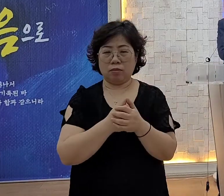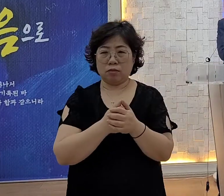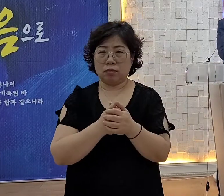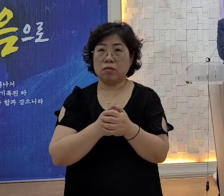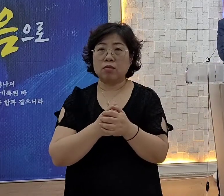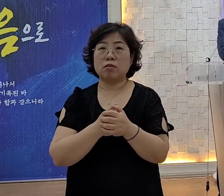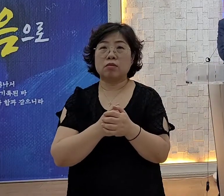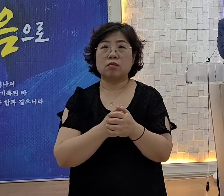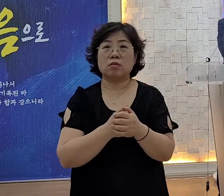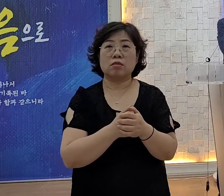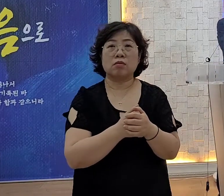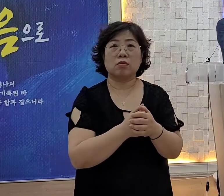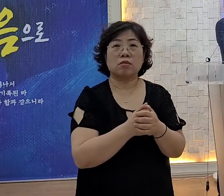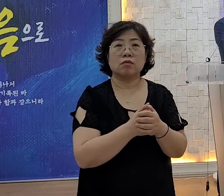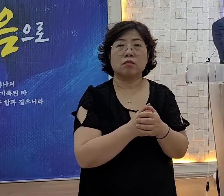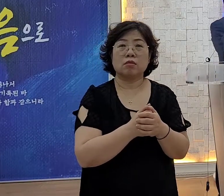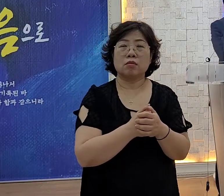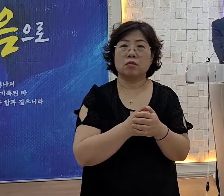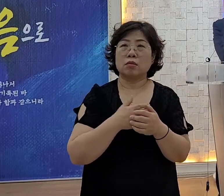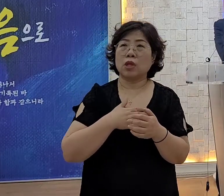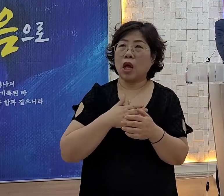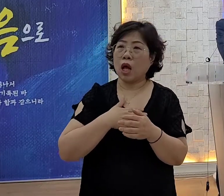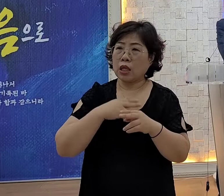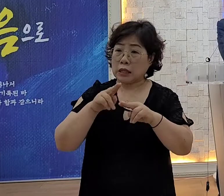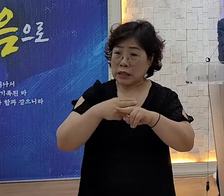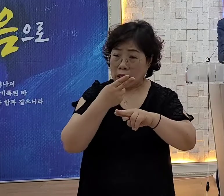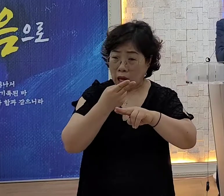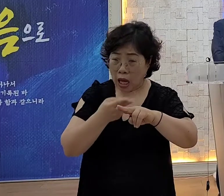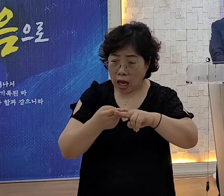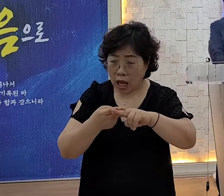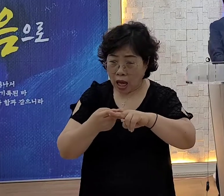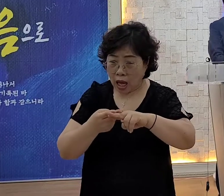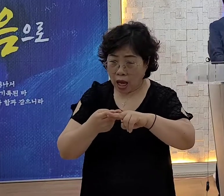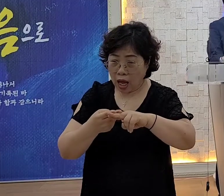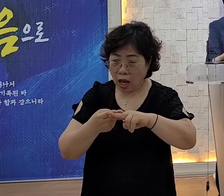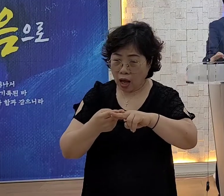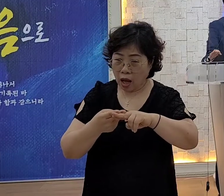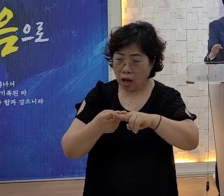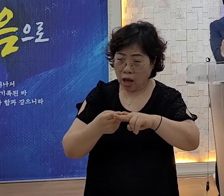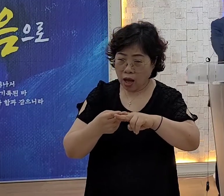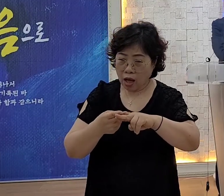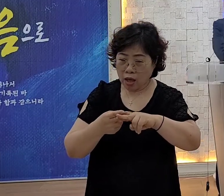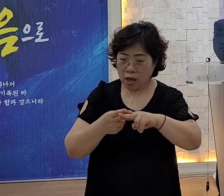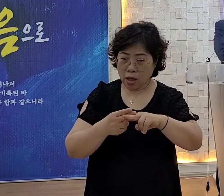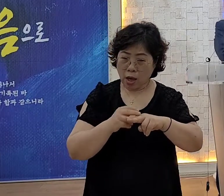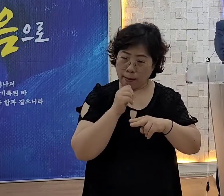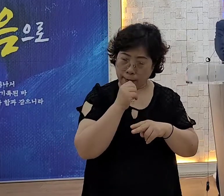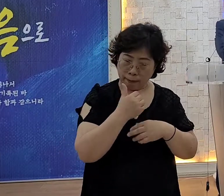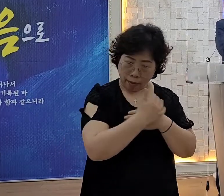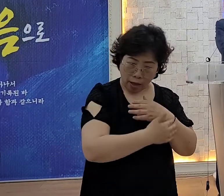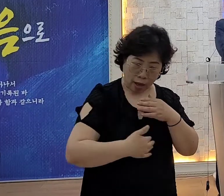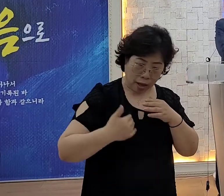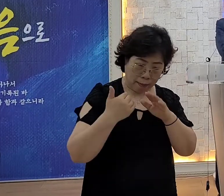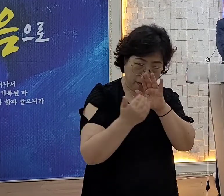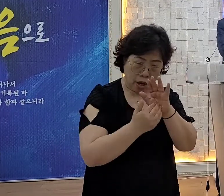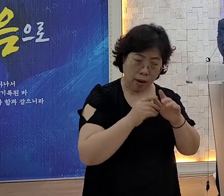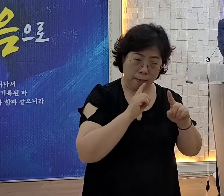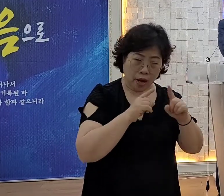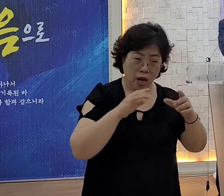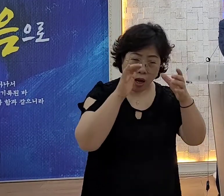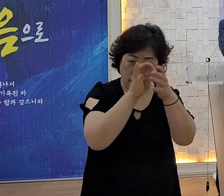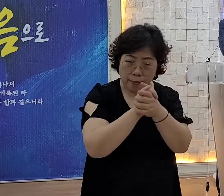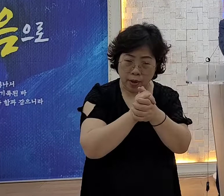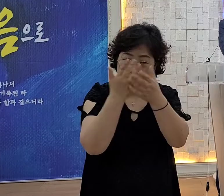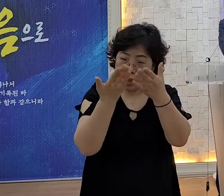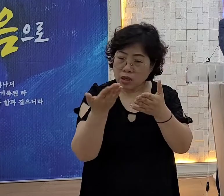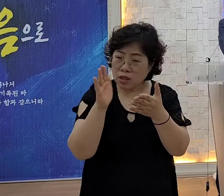이게 지금 아까 1절에서 말했던 나는 이 상급이다 라는 그 말에 이어서 나온 말이에요. 방패는 아멘이 됐어요. 근데 이 상급이라는 말 가지고